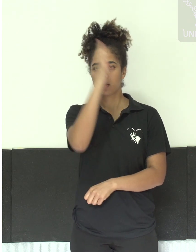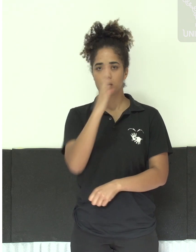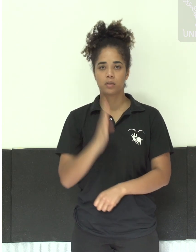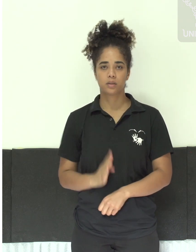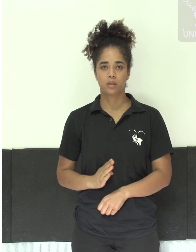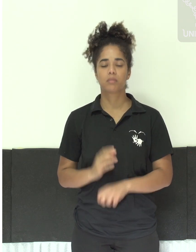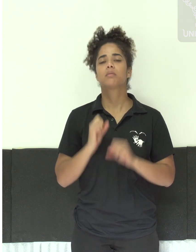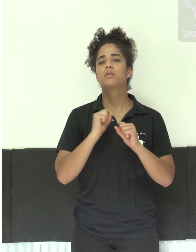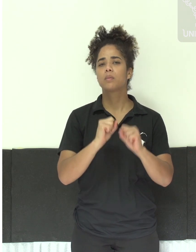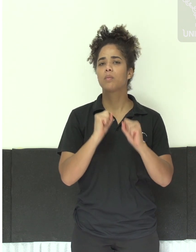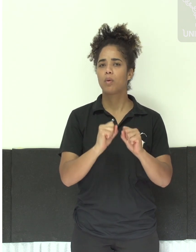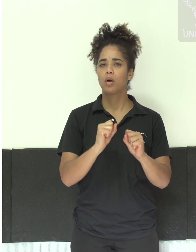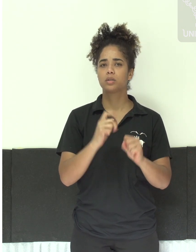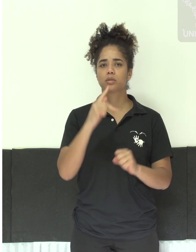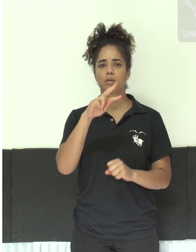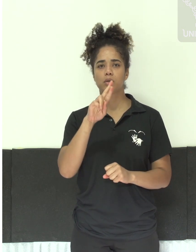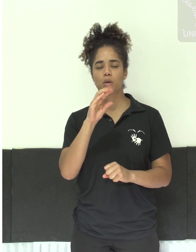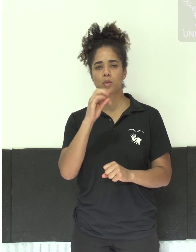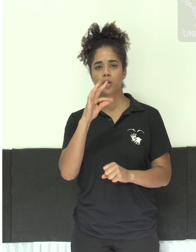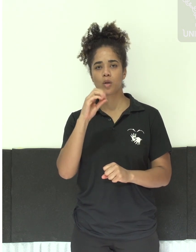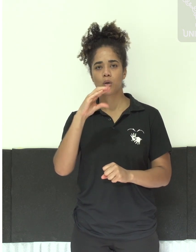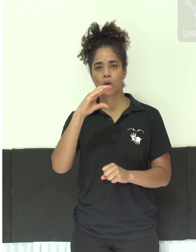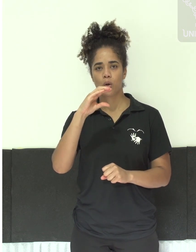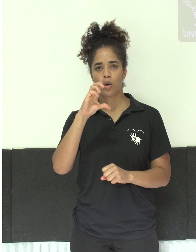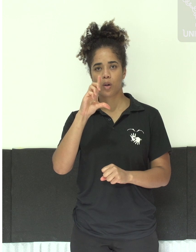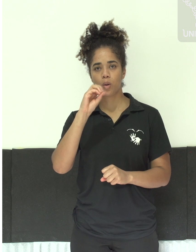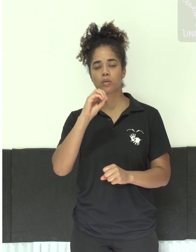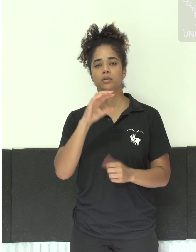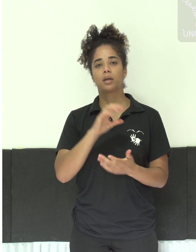ser o protocolo de atendimento.